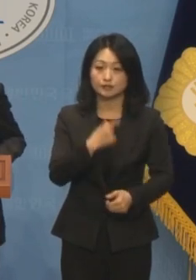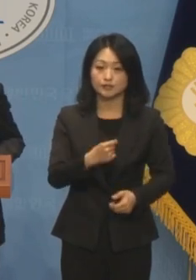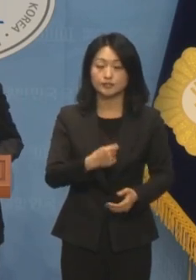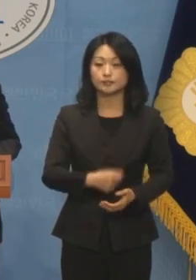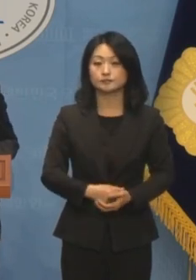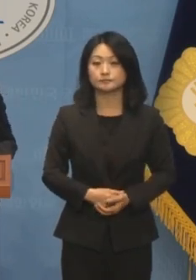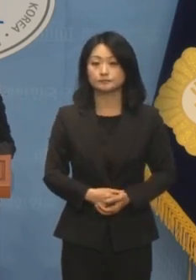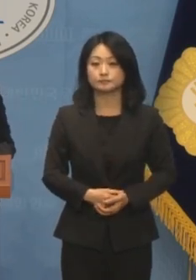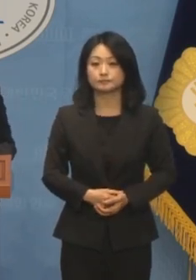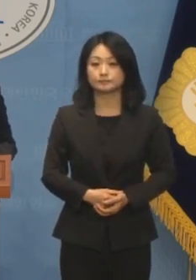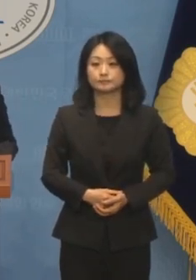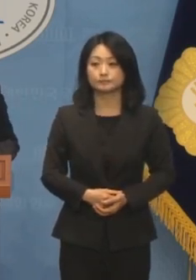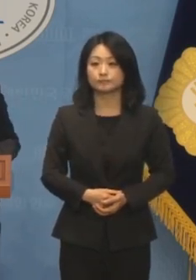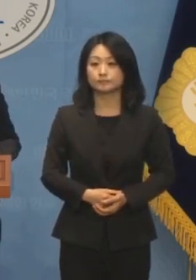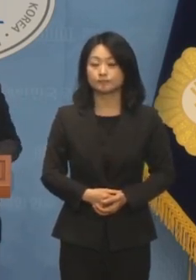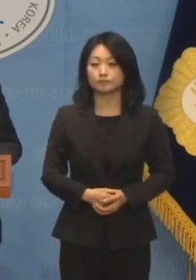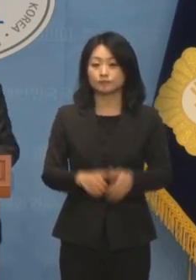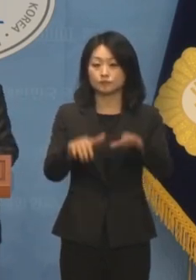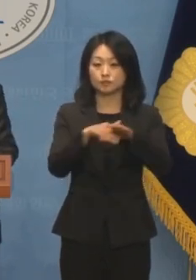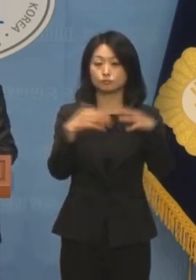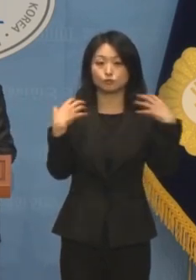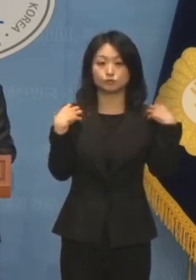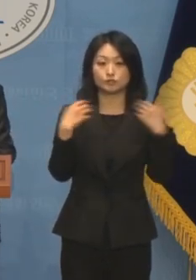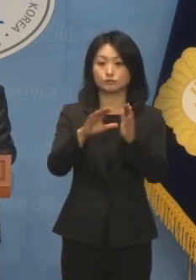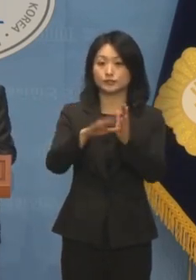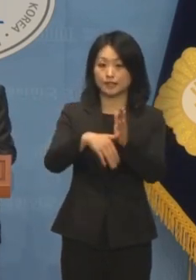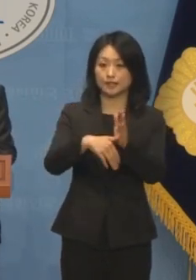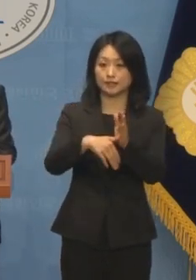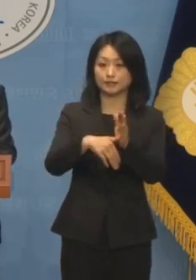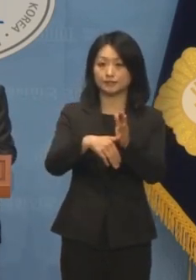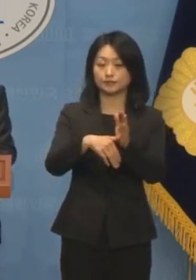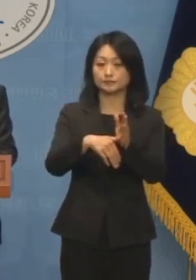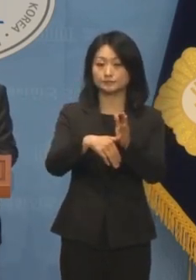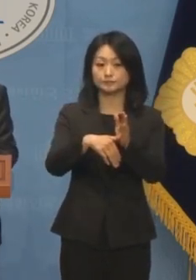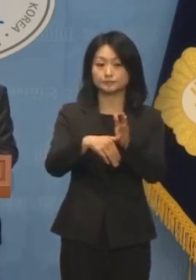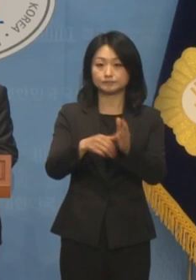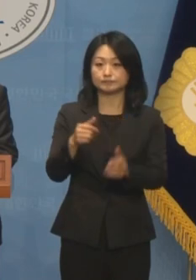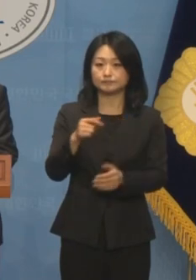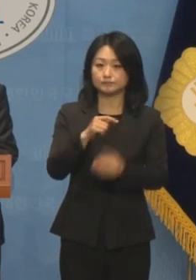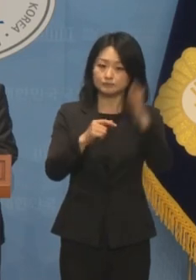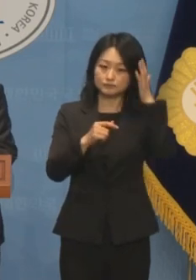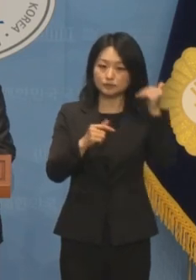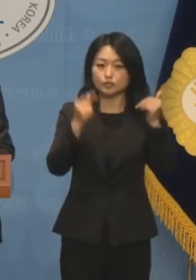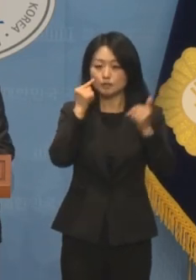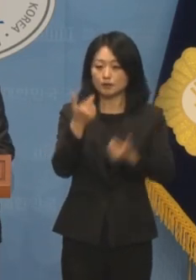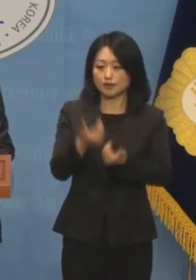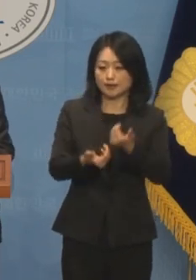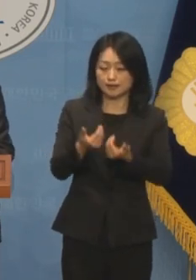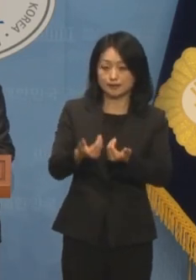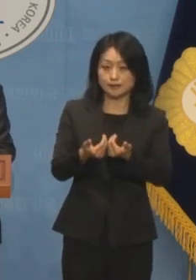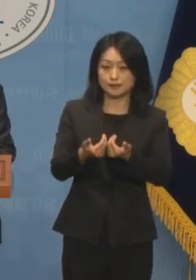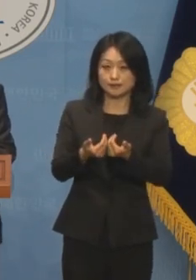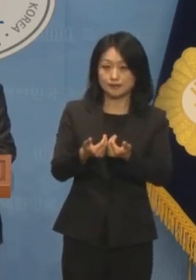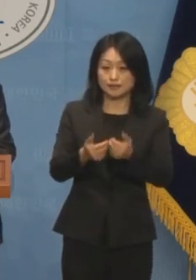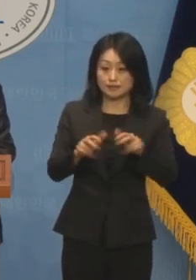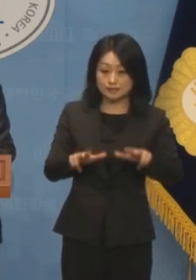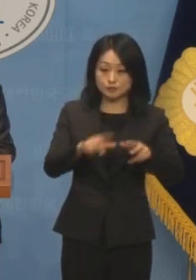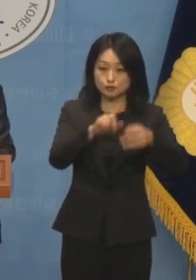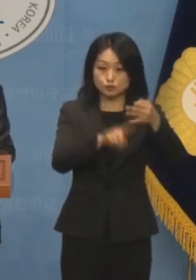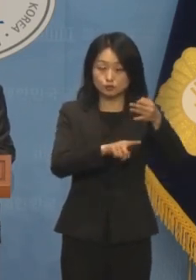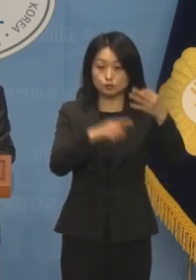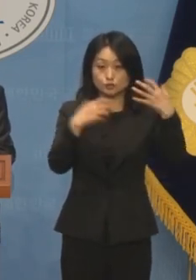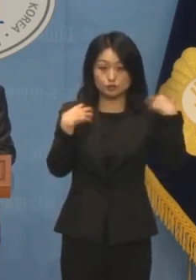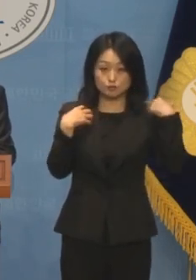때문입니다. 문재인 정부 시절 악화 일로를 걸었다 한일 관계를 윤석열 대통령의